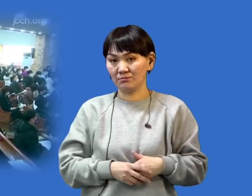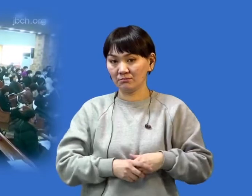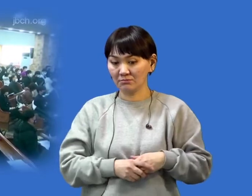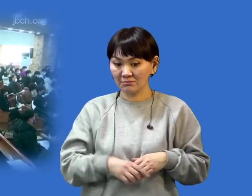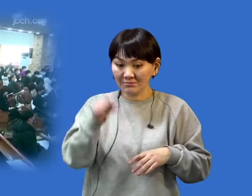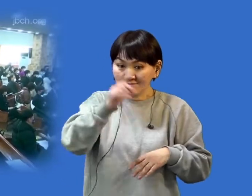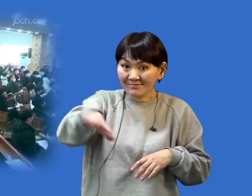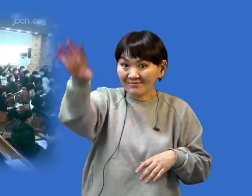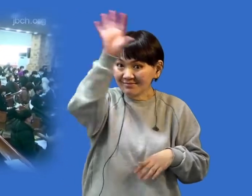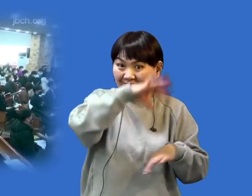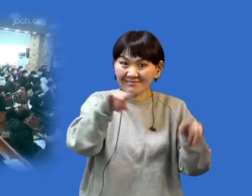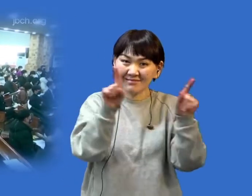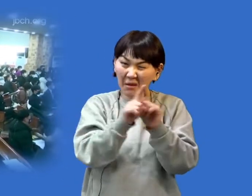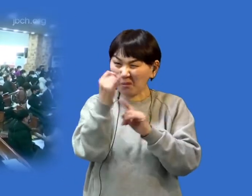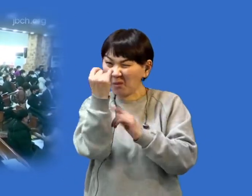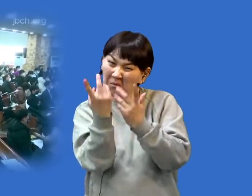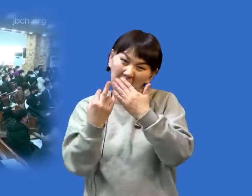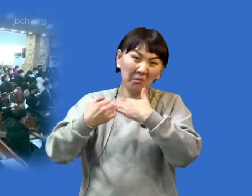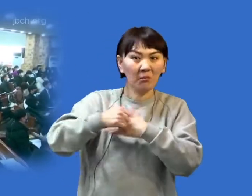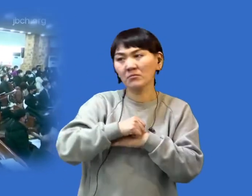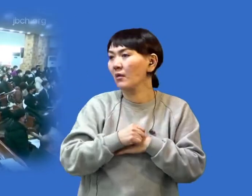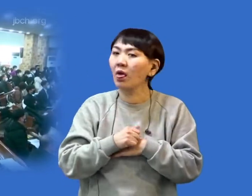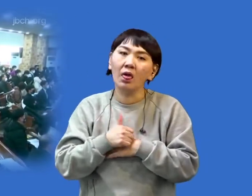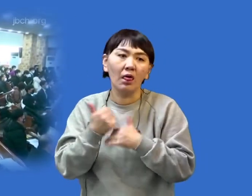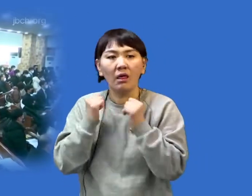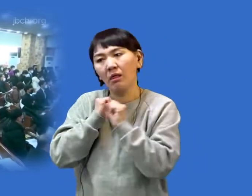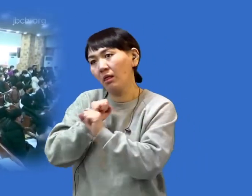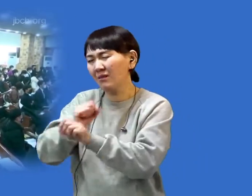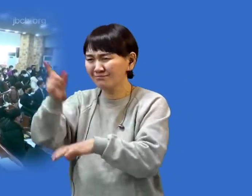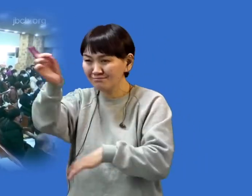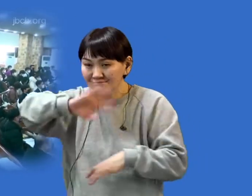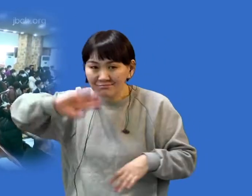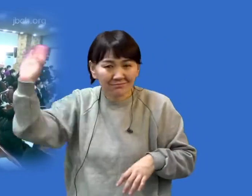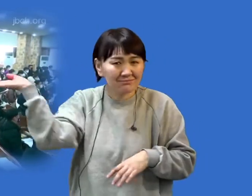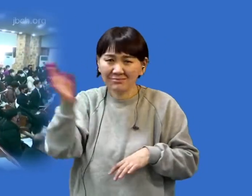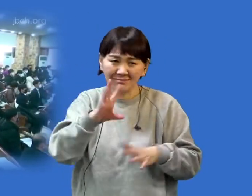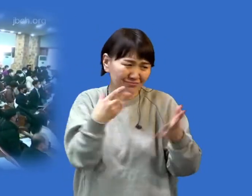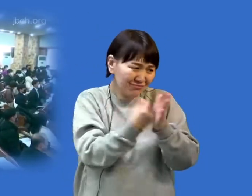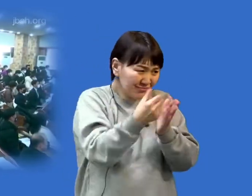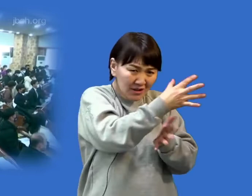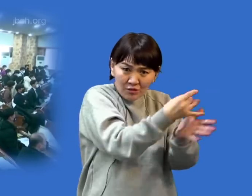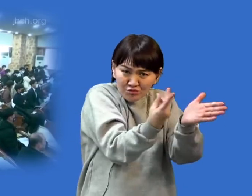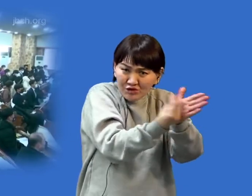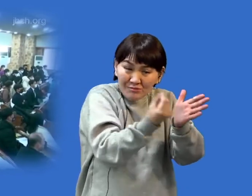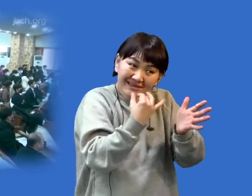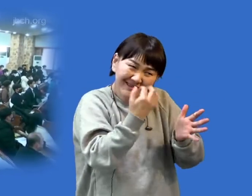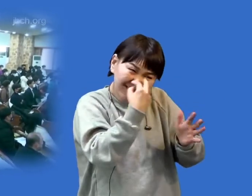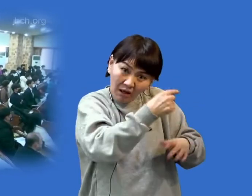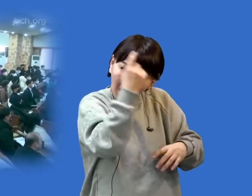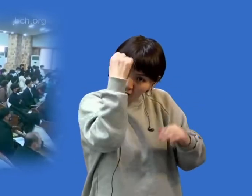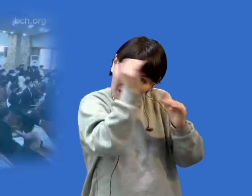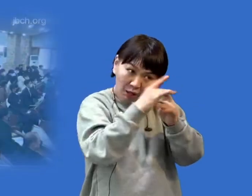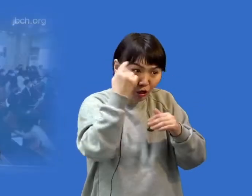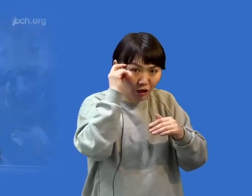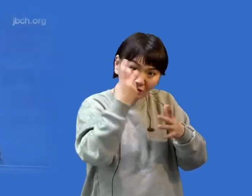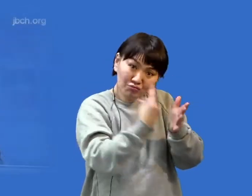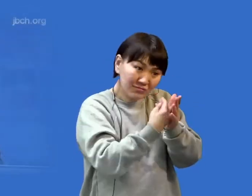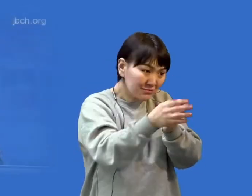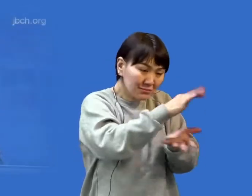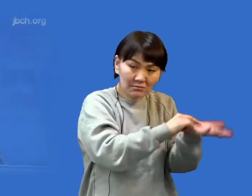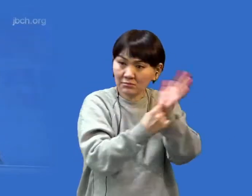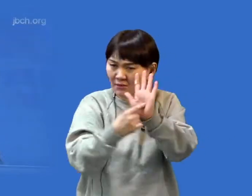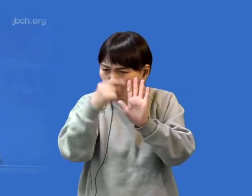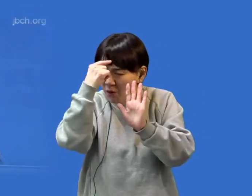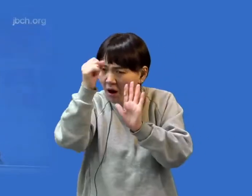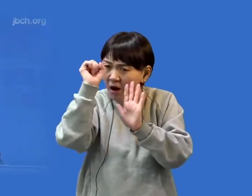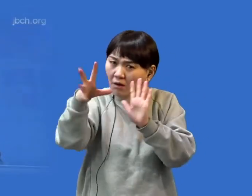Тэгэхээр та бүхнийг ийм муу мухай юм араас тацаасан хүсэхгүй байхын тулд энэ нь бидэнд жишээ болсон юм аа. Өөрийн ухаантай, эрүүл ухаантай бай